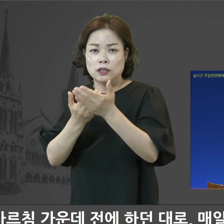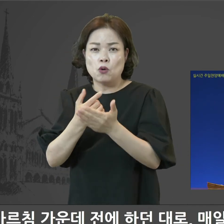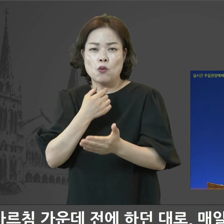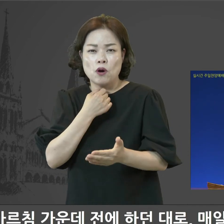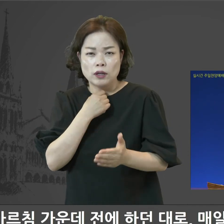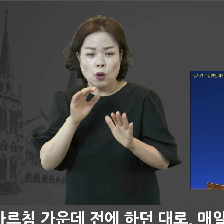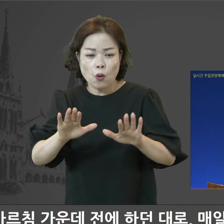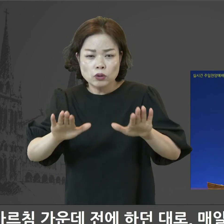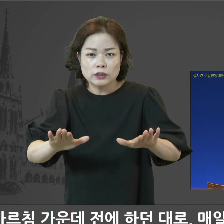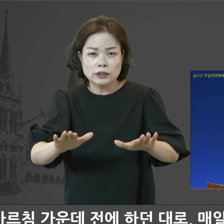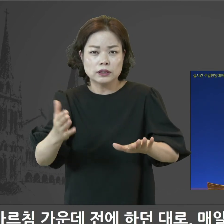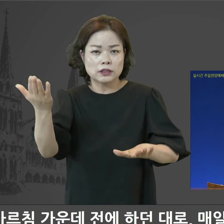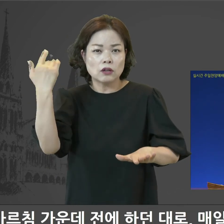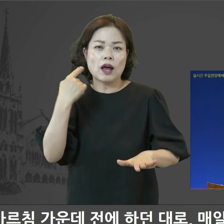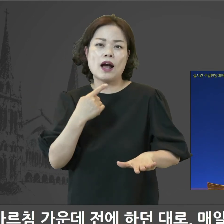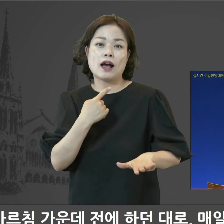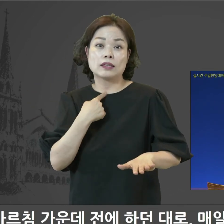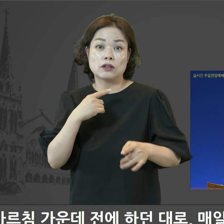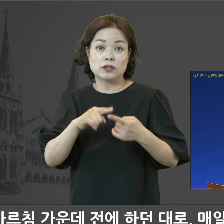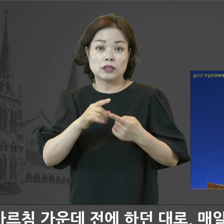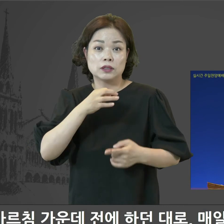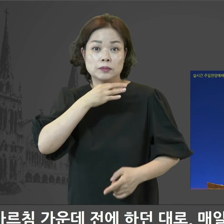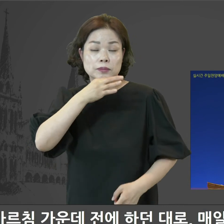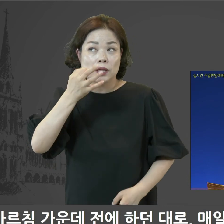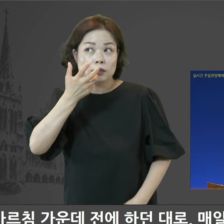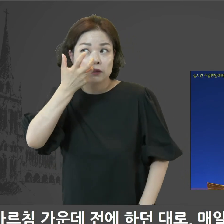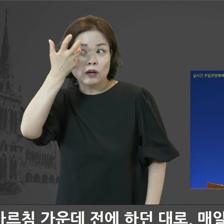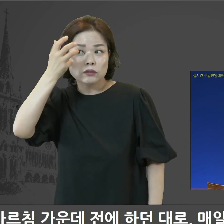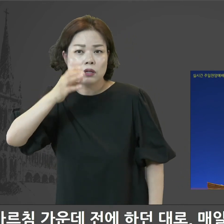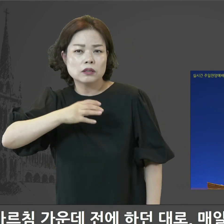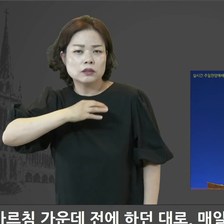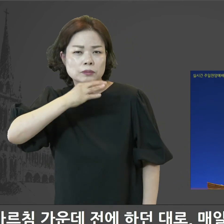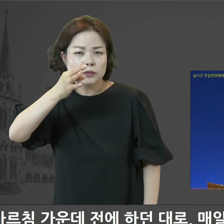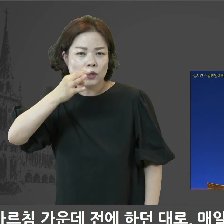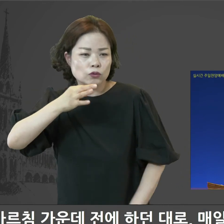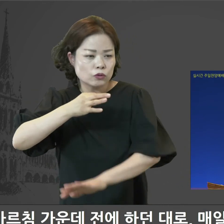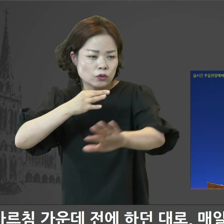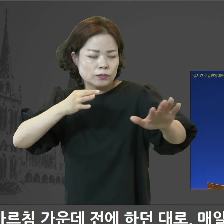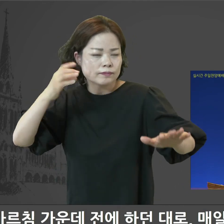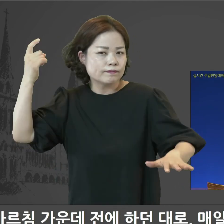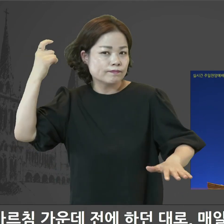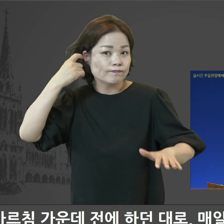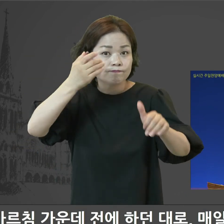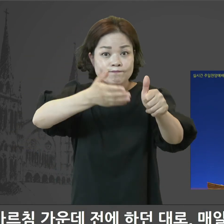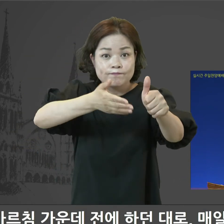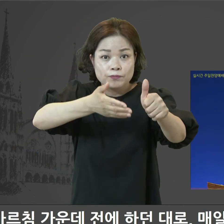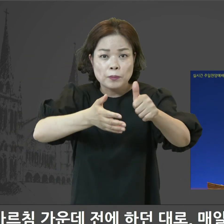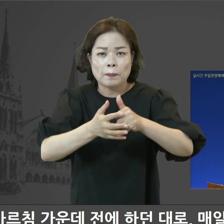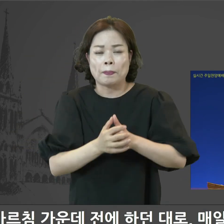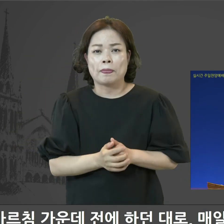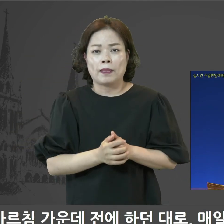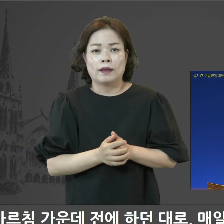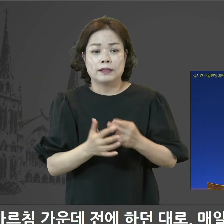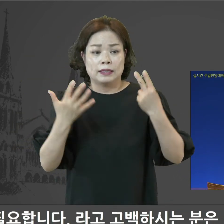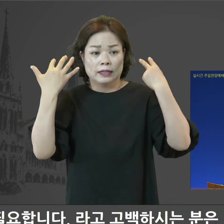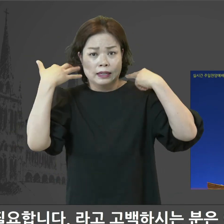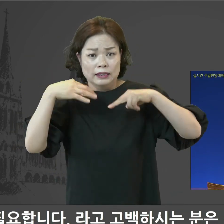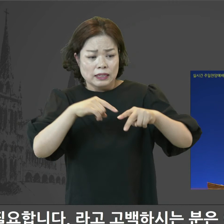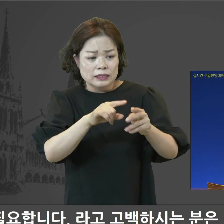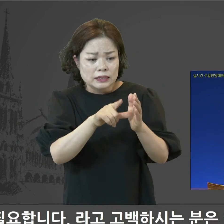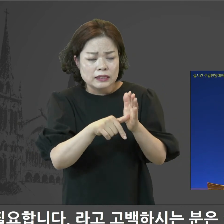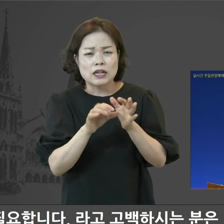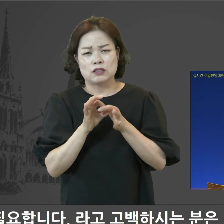분은 오늘 이 전에 하던 대로 이 음성을 성령의 음성으로 우리 모두가 붙들었으면 좋겠습니다. 다니엘은 이